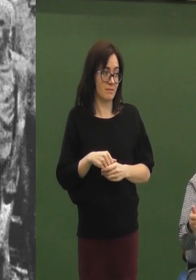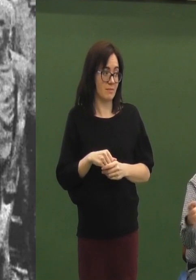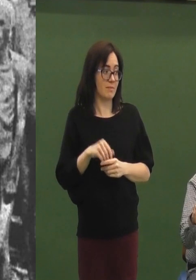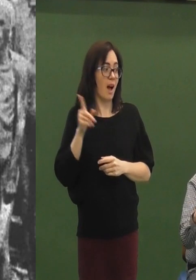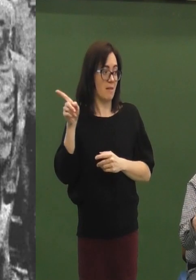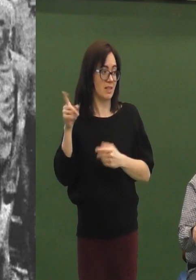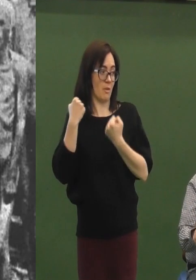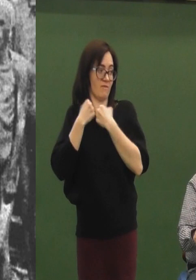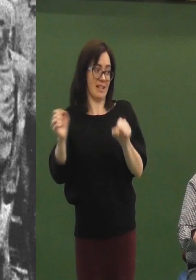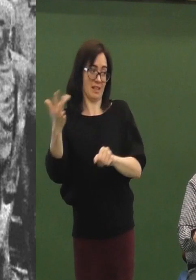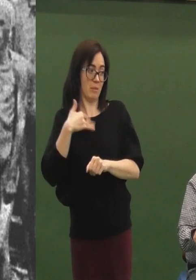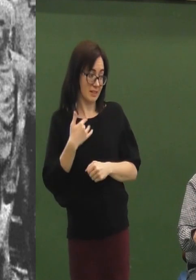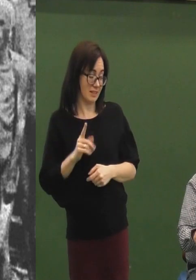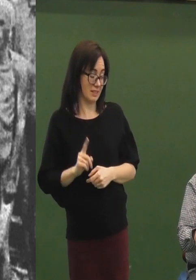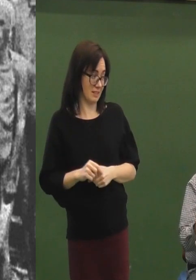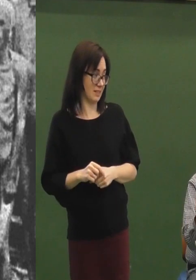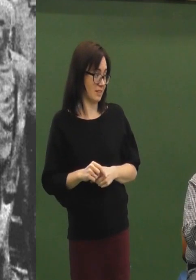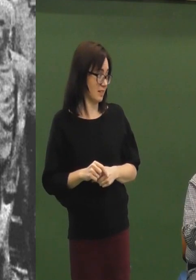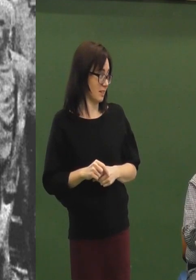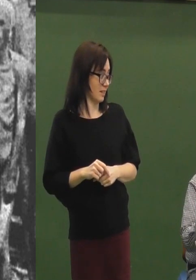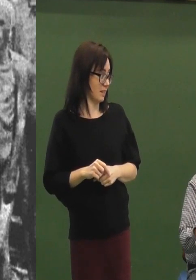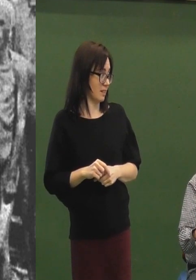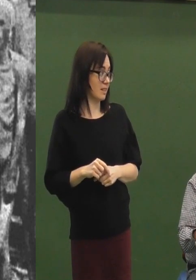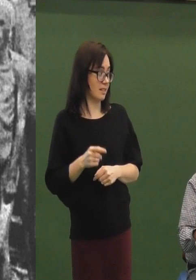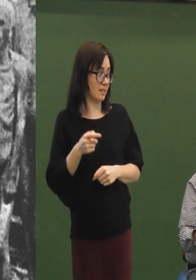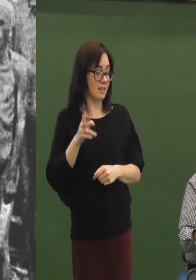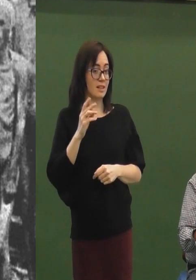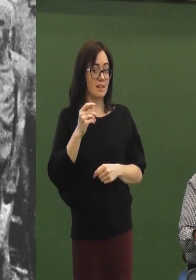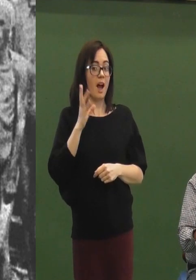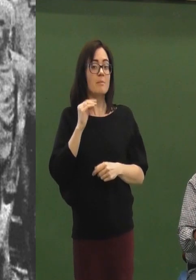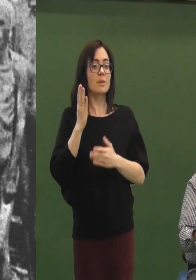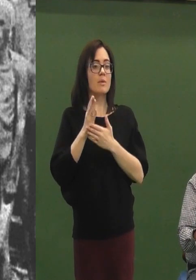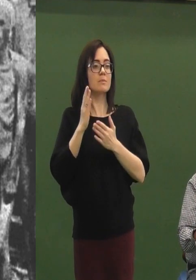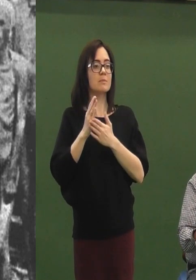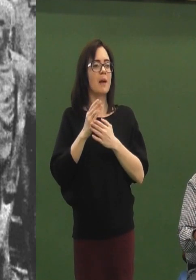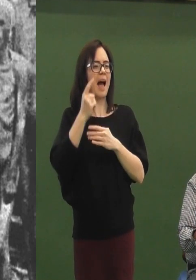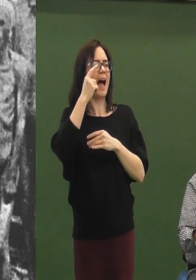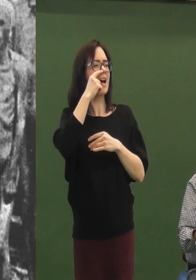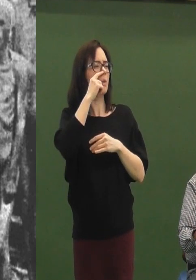felszabadultunk, és akkor megmértek, amikor már az oroszokhoz